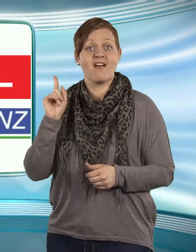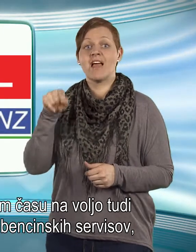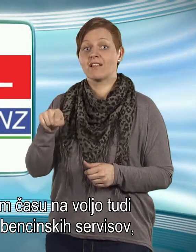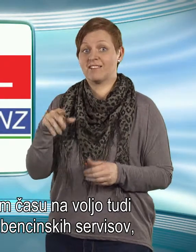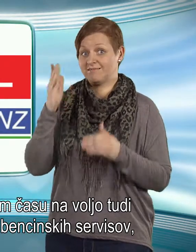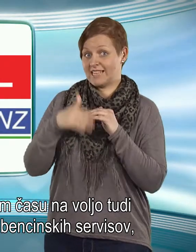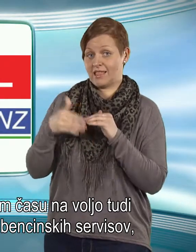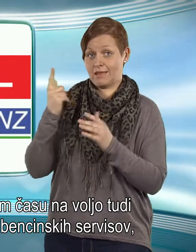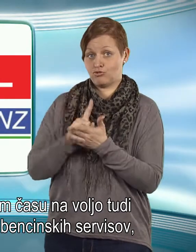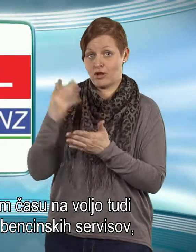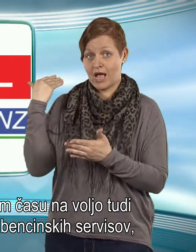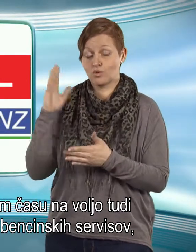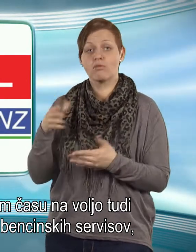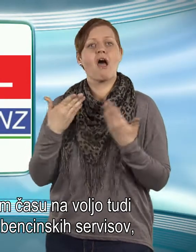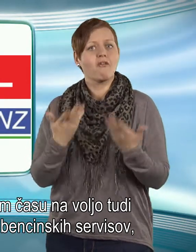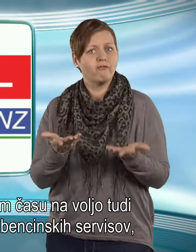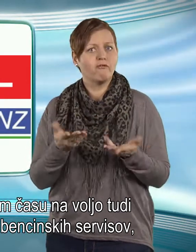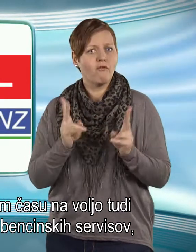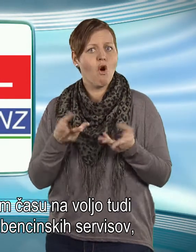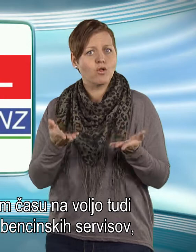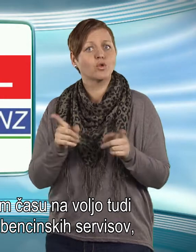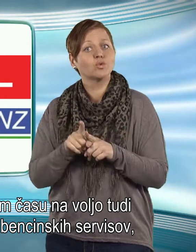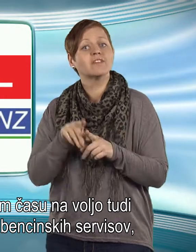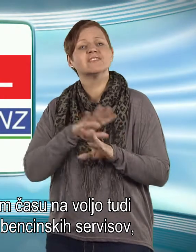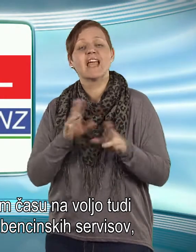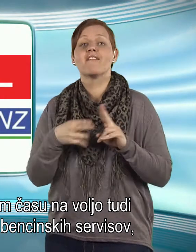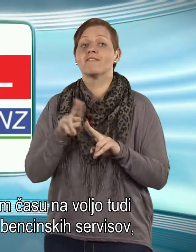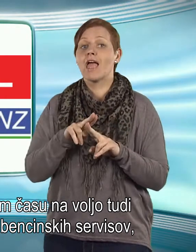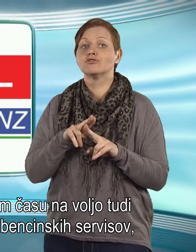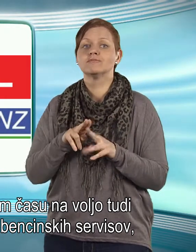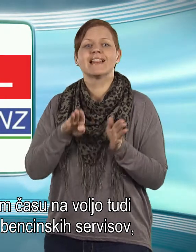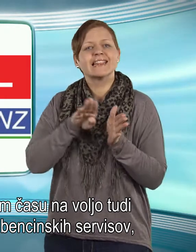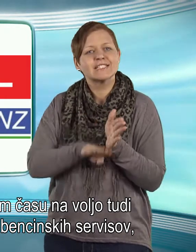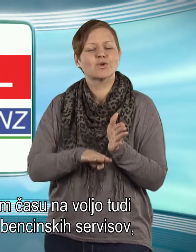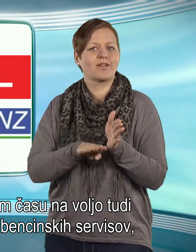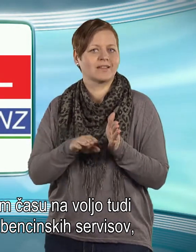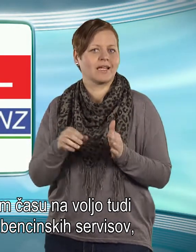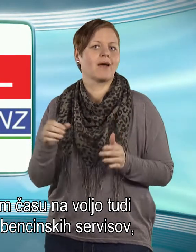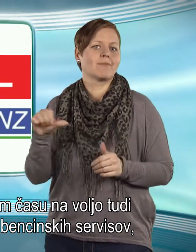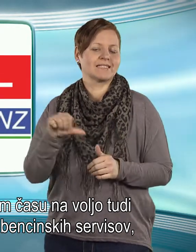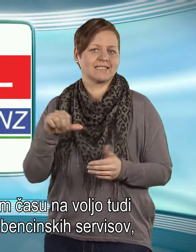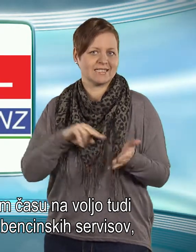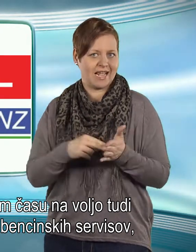na voljo tudi vse več diskontnih bencinskih servisov, kjer je gorivo cenejše.